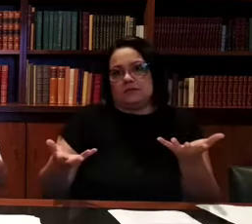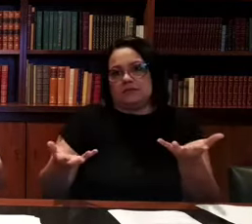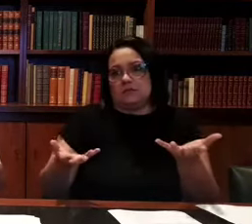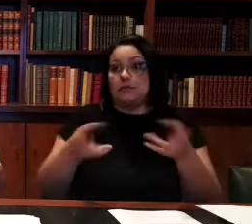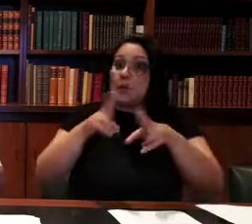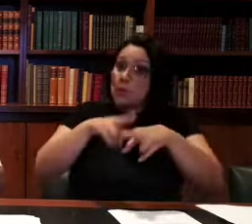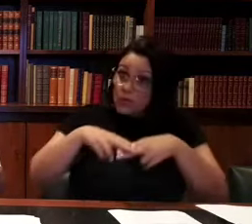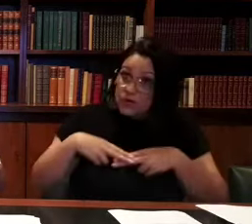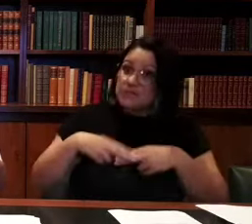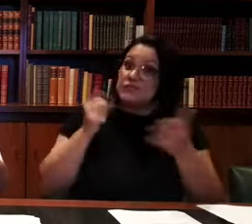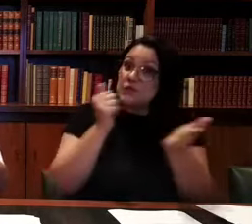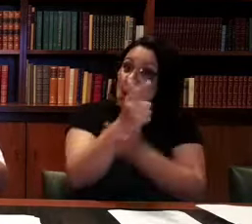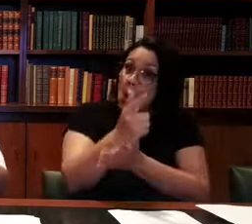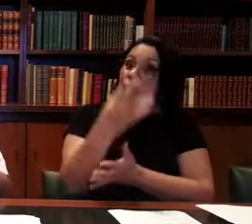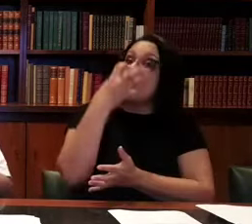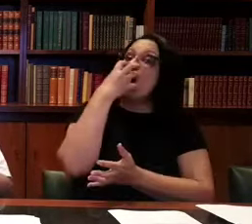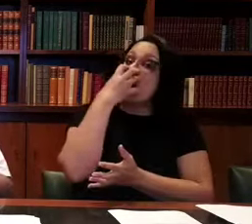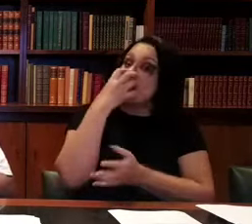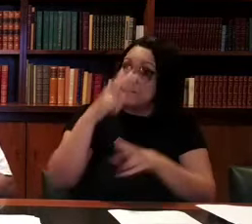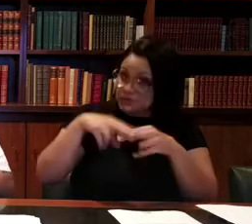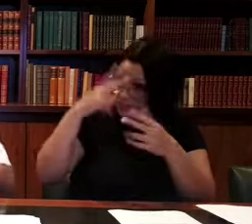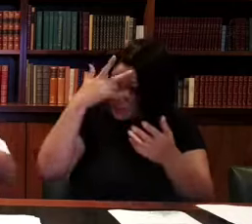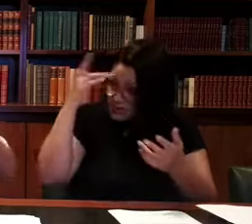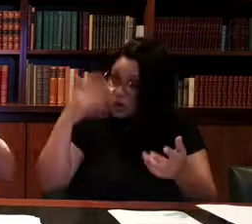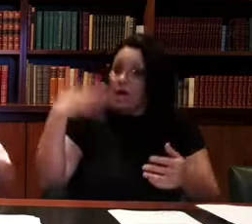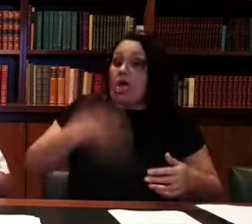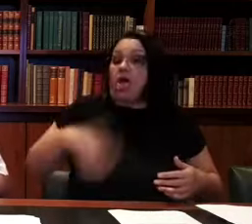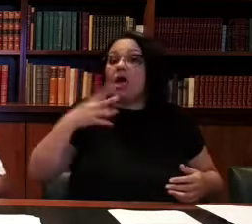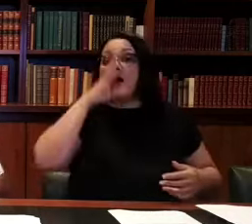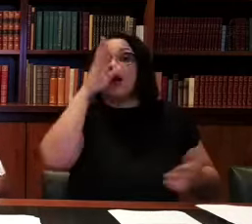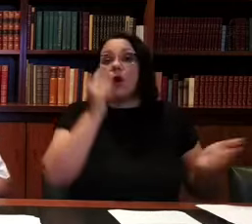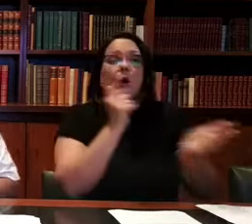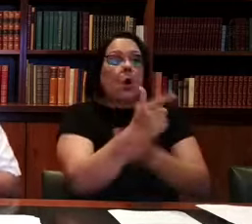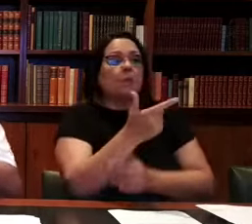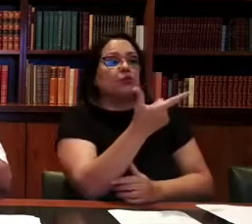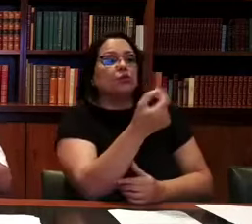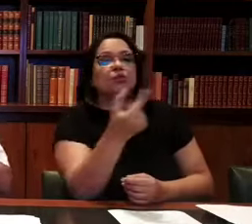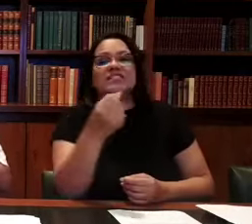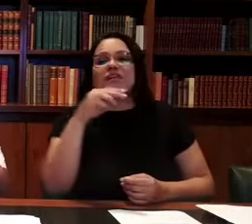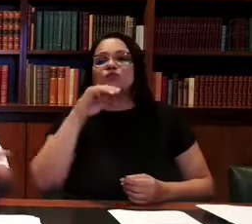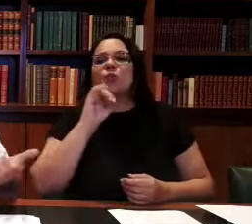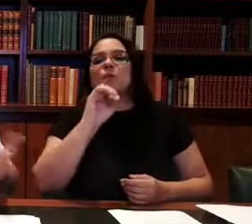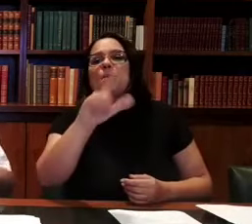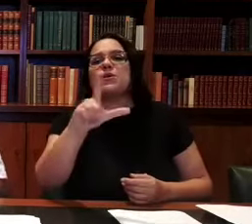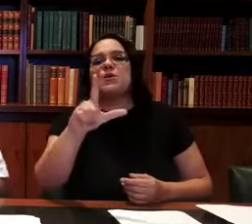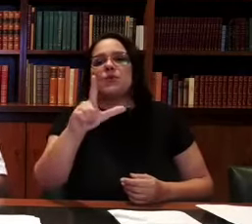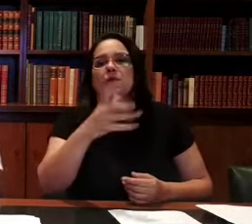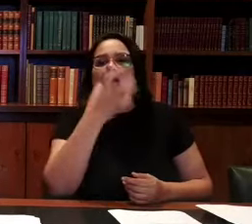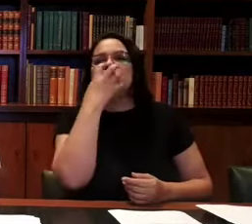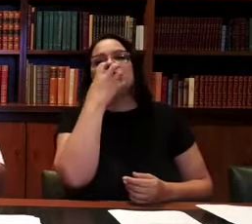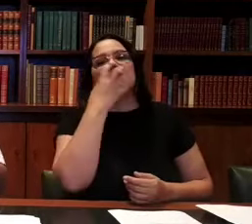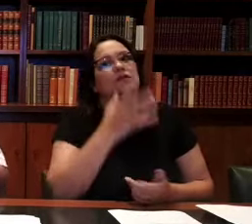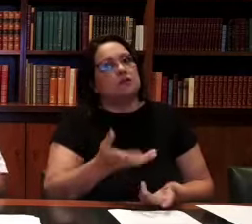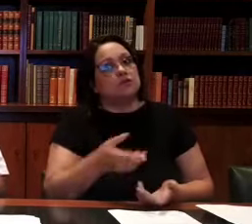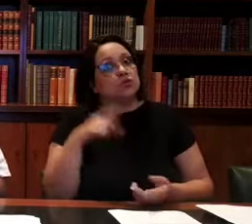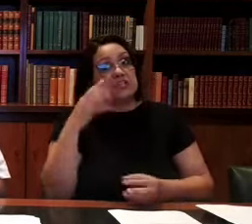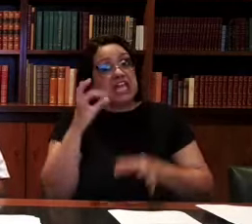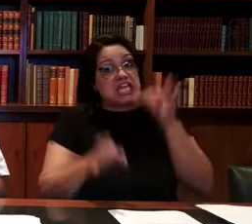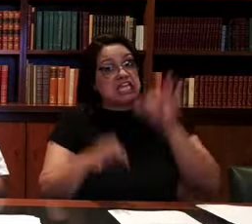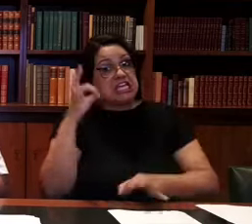por isso né aquelas compras vão pagar 200 mil para o respirador porque gente fica não tem